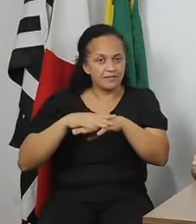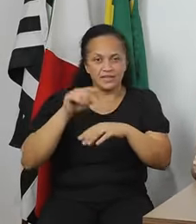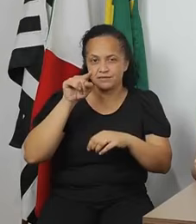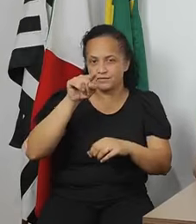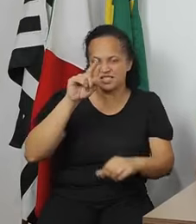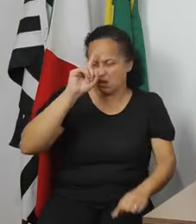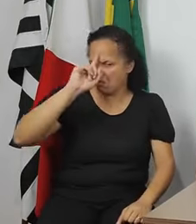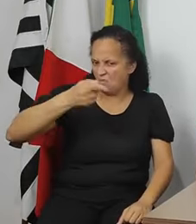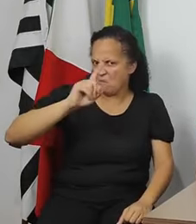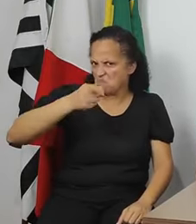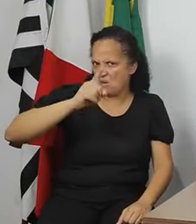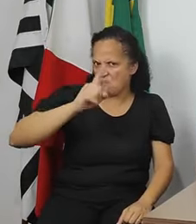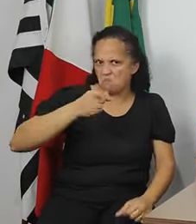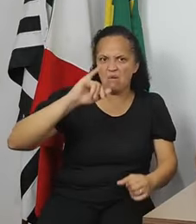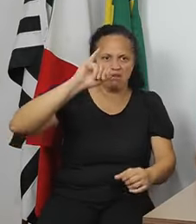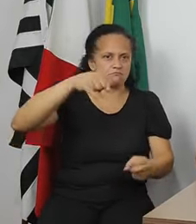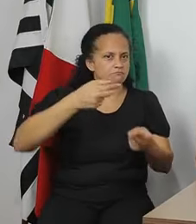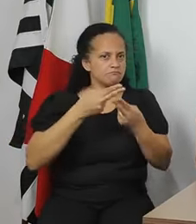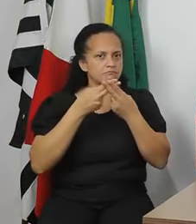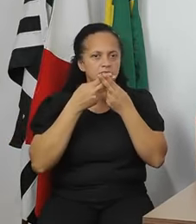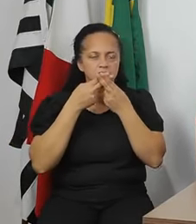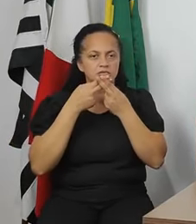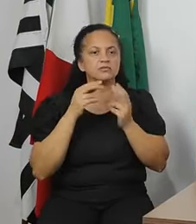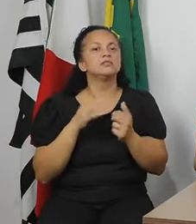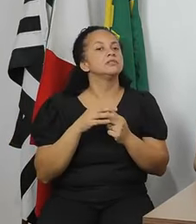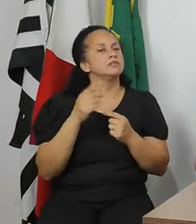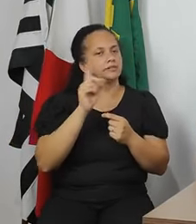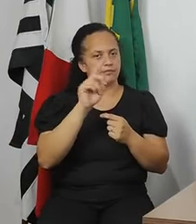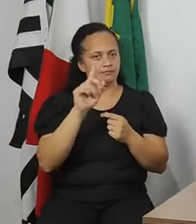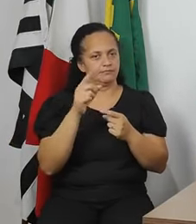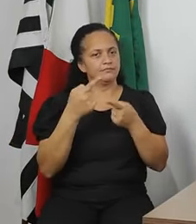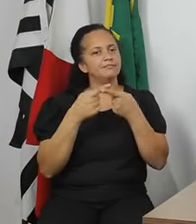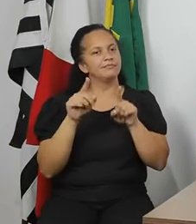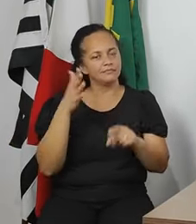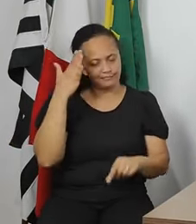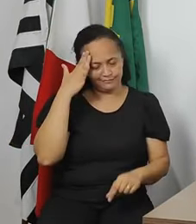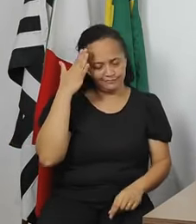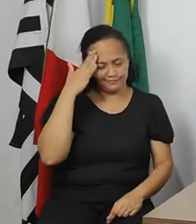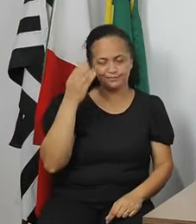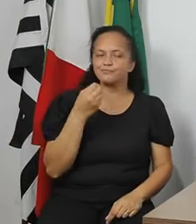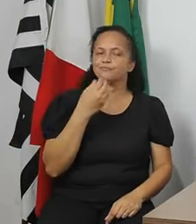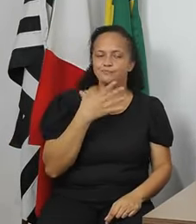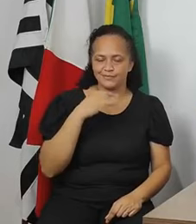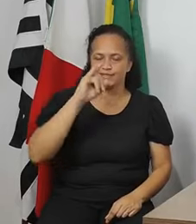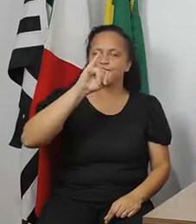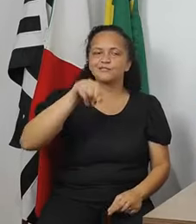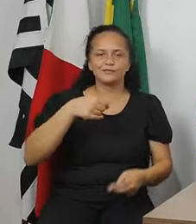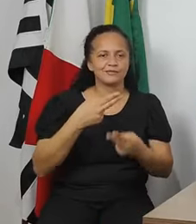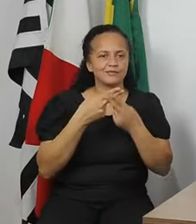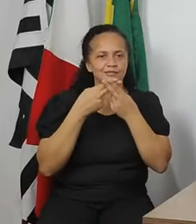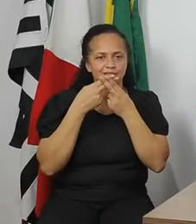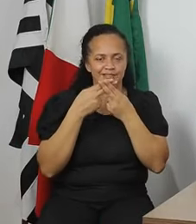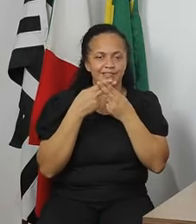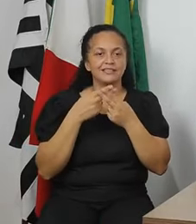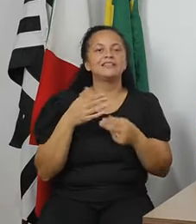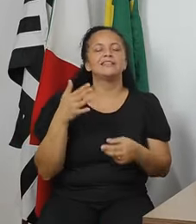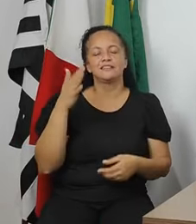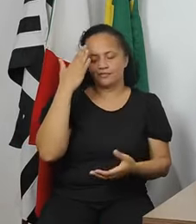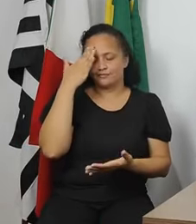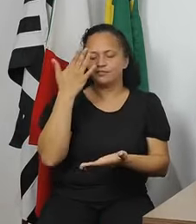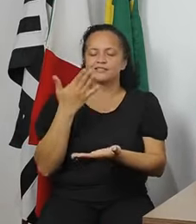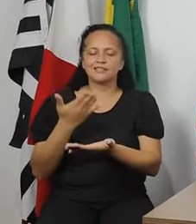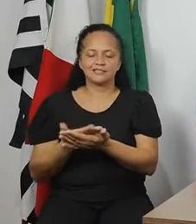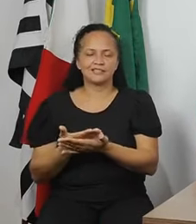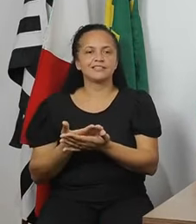como um mandamento. A gente sabe dos benefícios do jejum, mas eu acredito que Deus fica muito feliz quando Ele